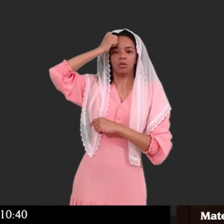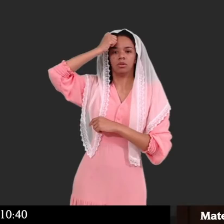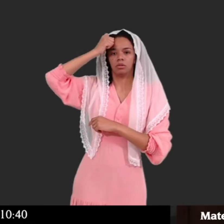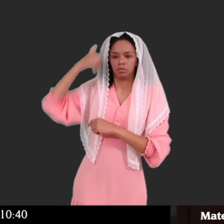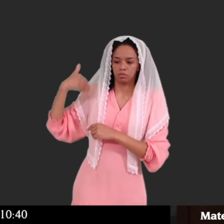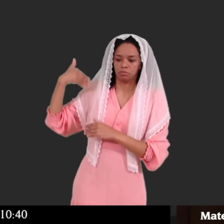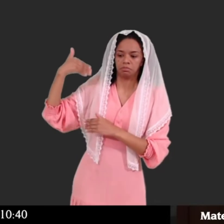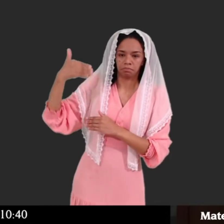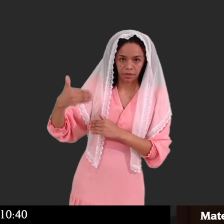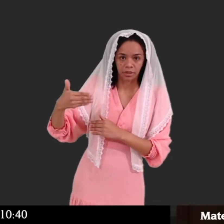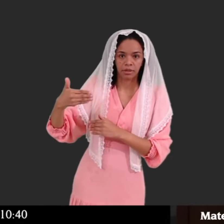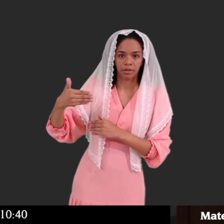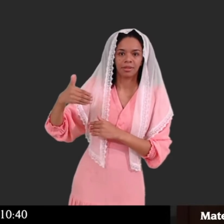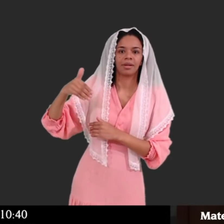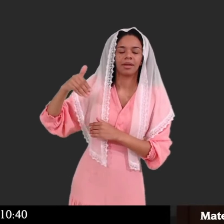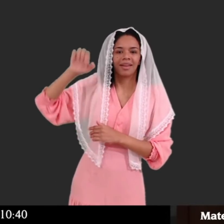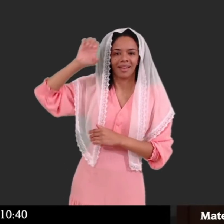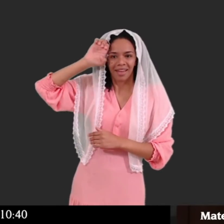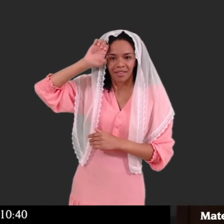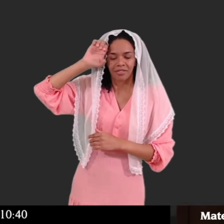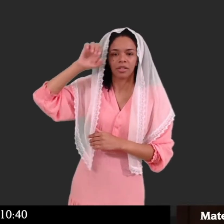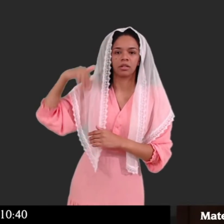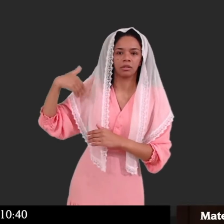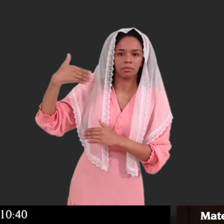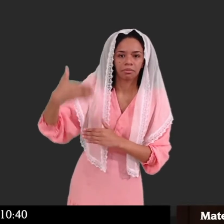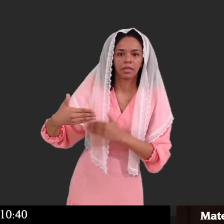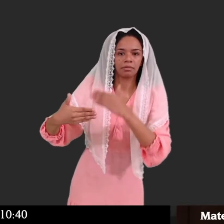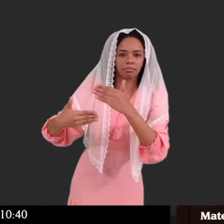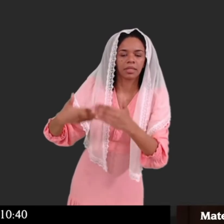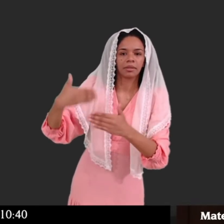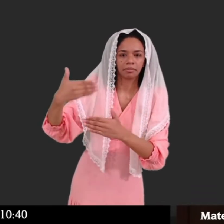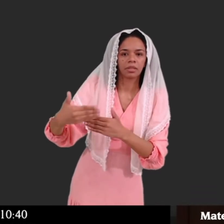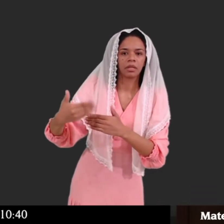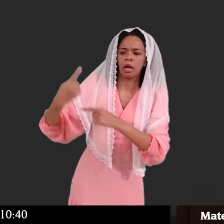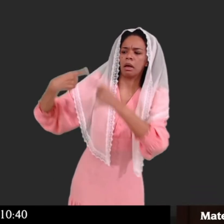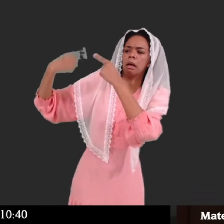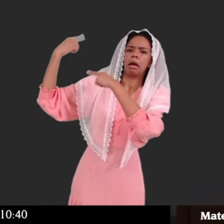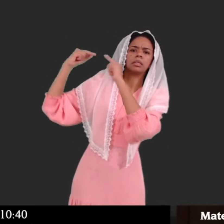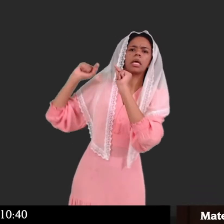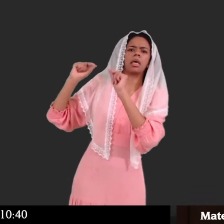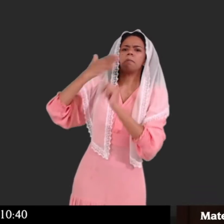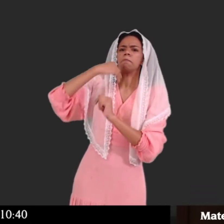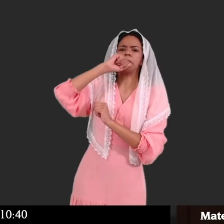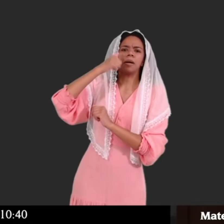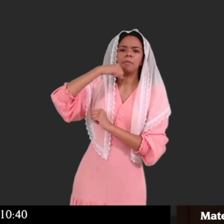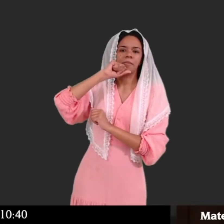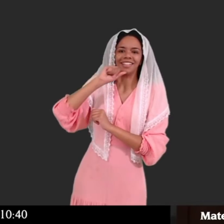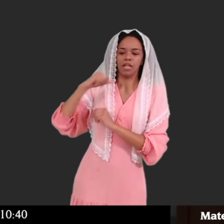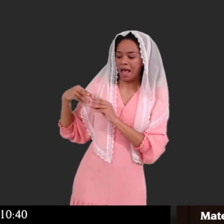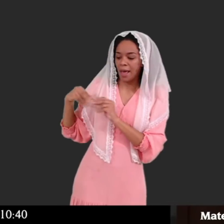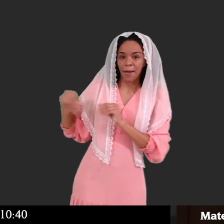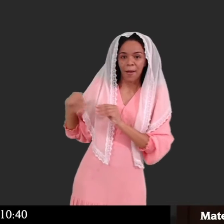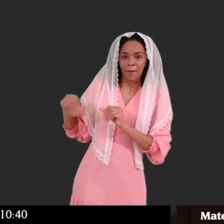depois Eva. Igualmente não teve pai nem mãe, mas também não teve origem no pó, senão em Adão.